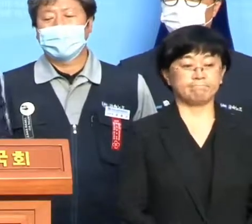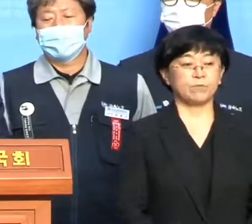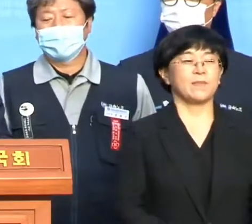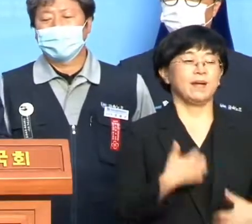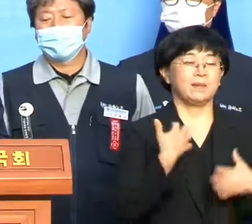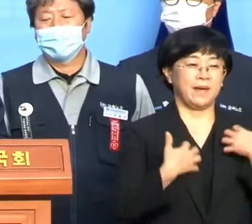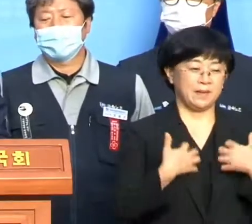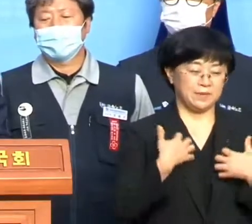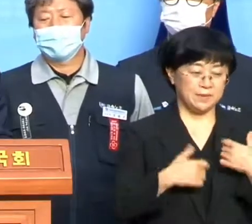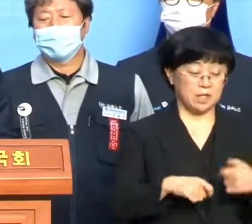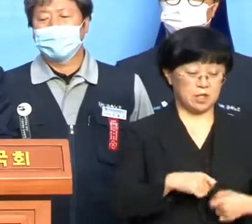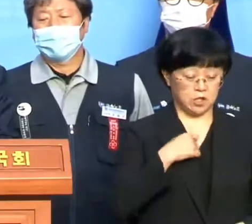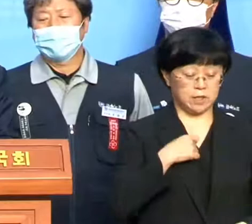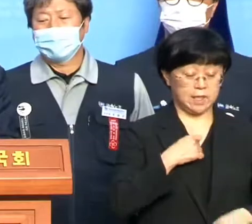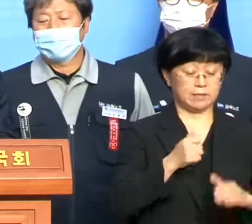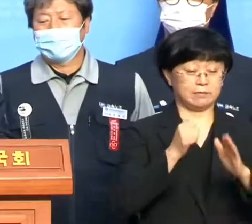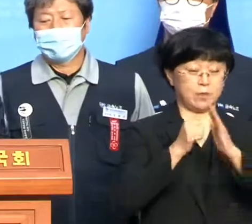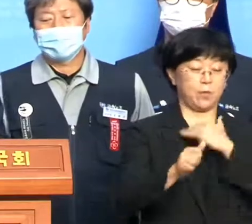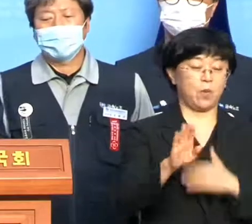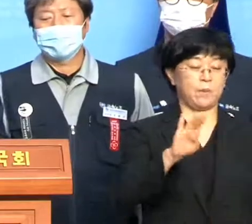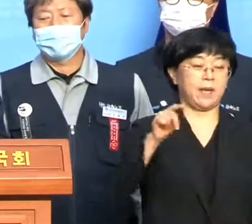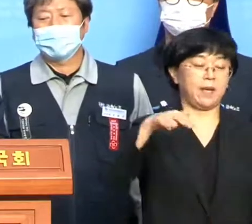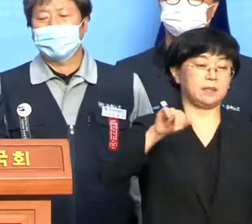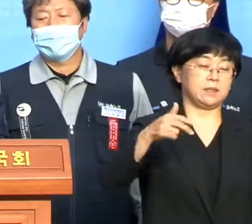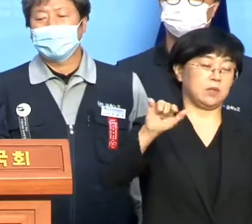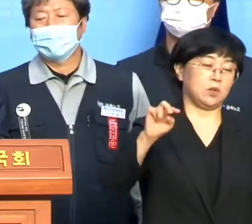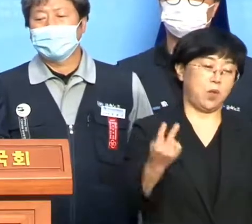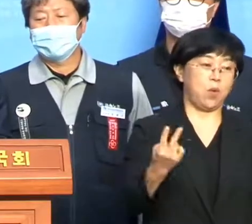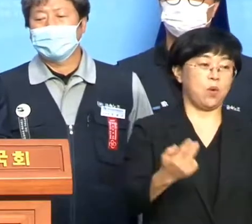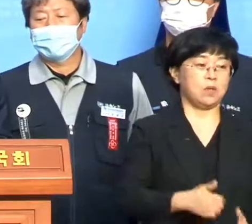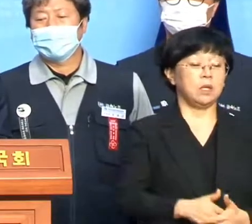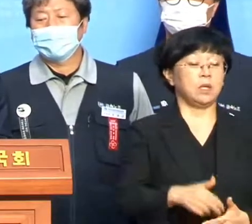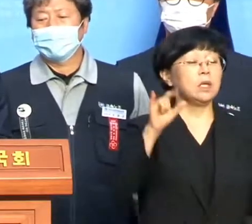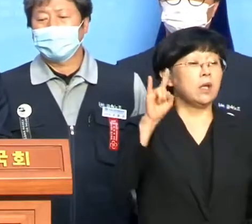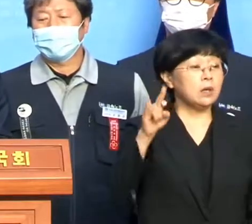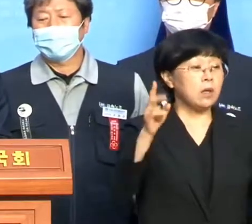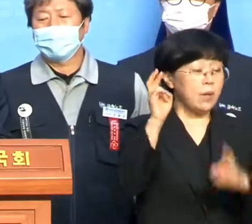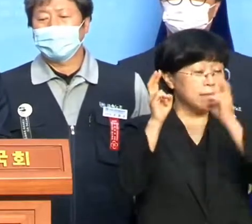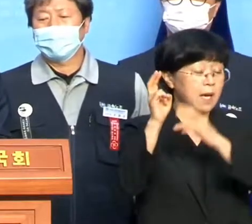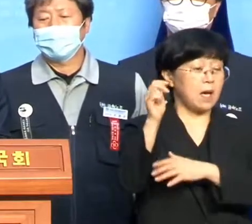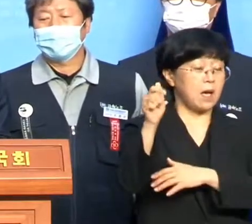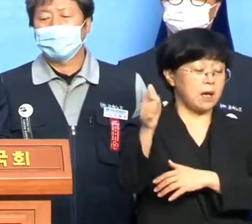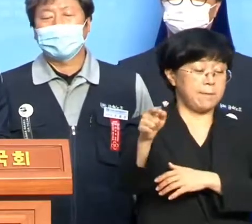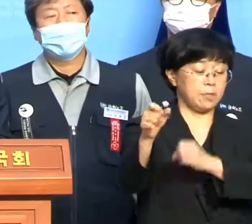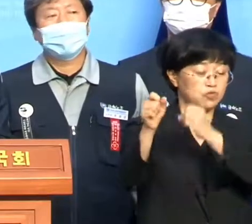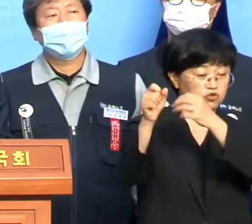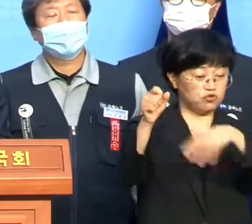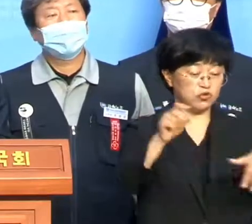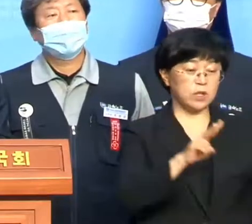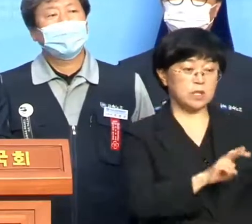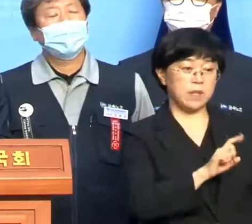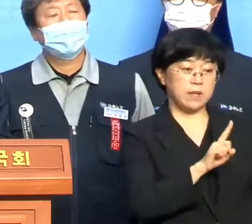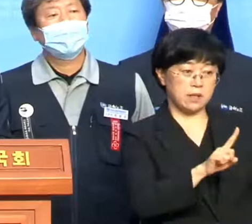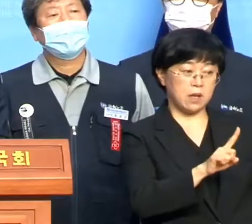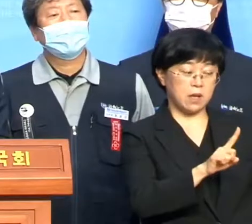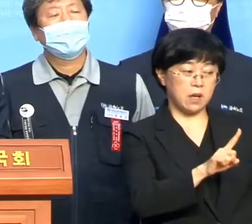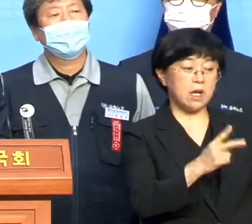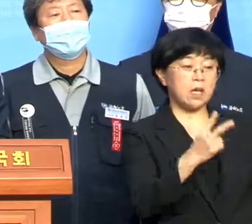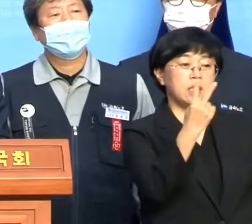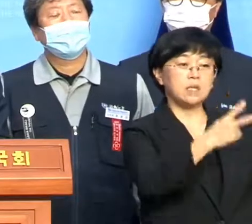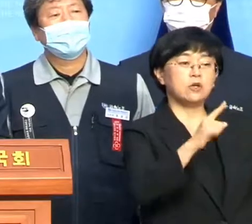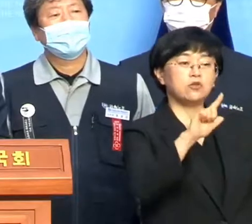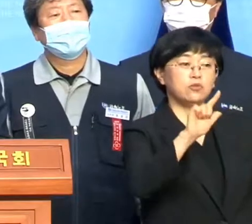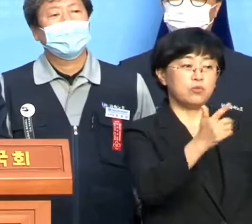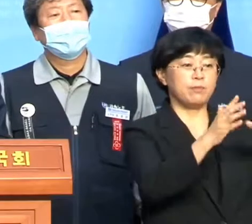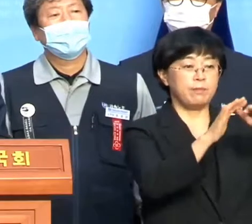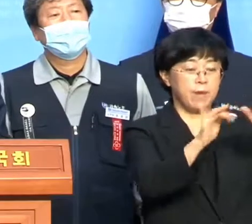네 반갑습니다 정의당 원내대표 배진교 입니다 현대중공업이 21개 하도급업체 노동자 2천 6백여